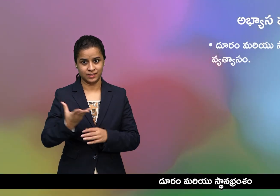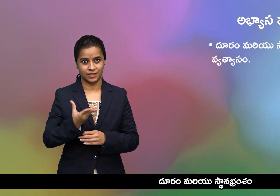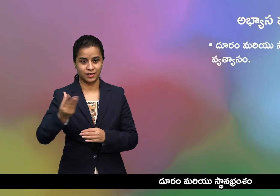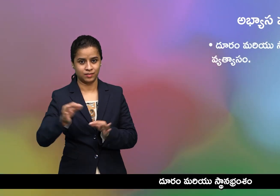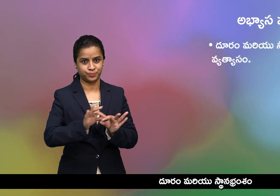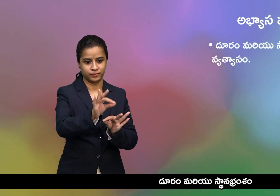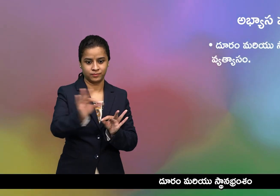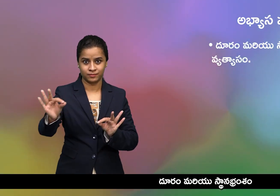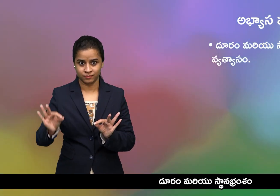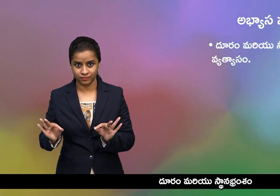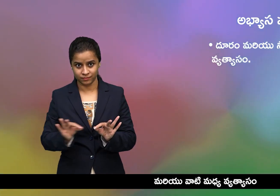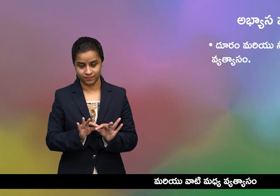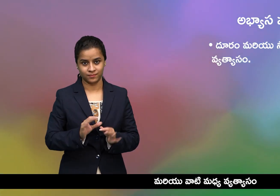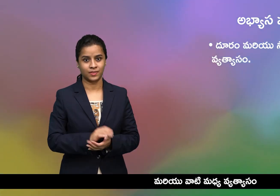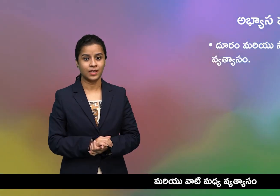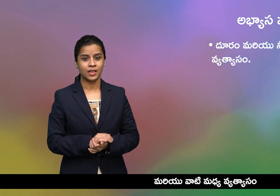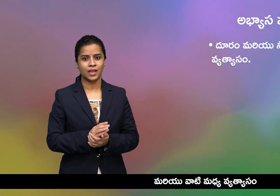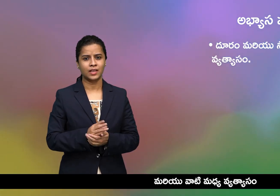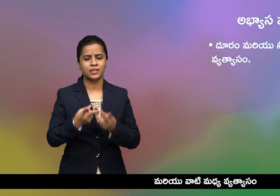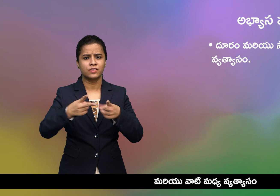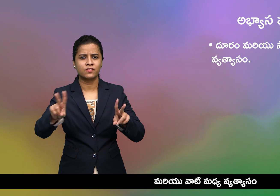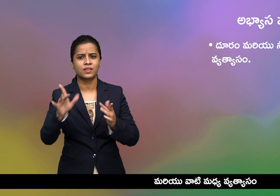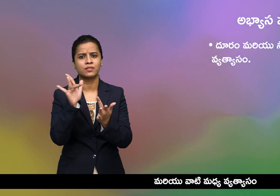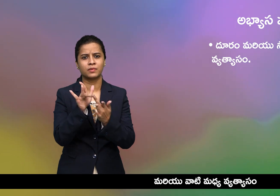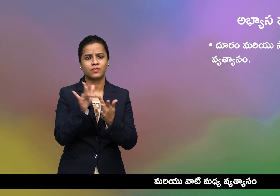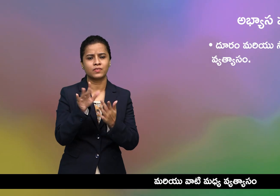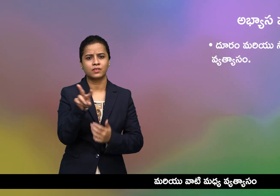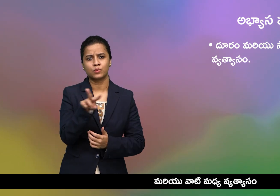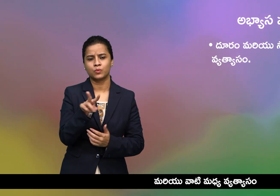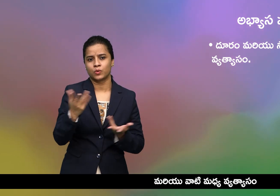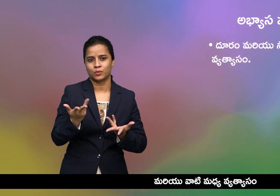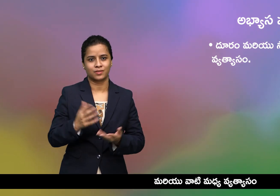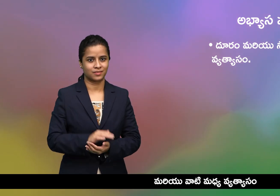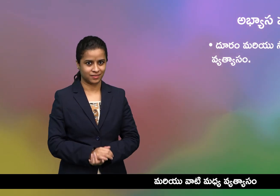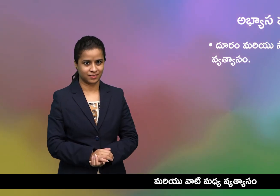మరియు స్థానభ్రంశం మరియు వాటి మధ్య వ్యత్యాసం.